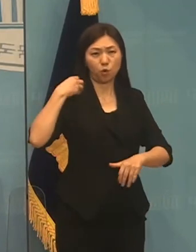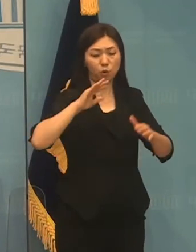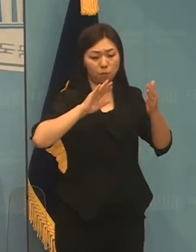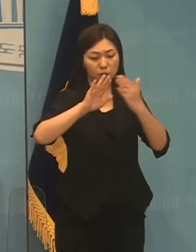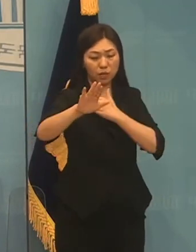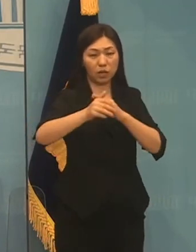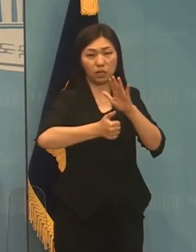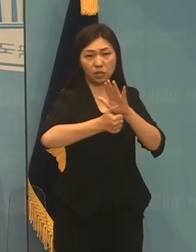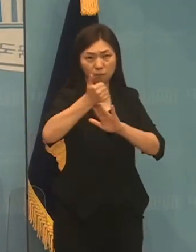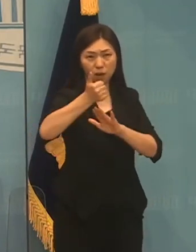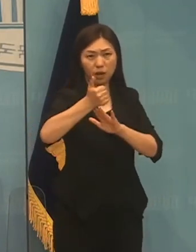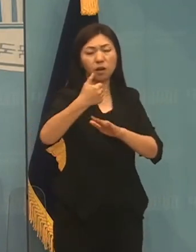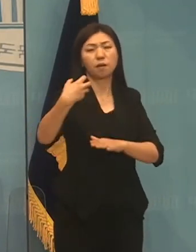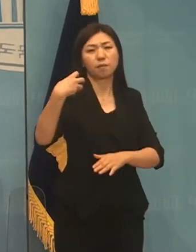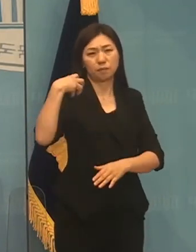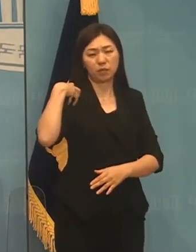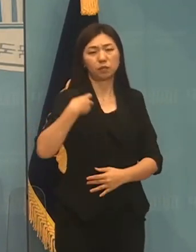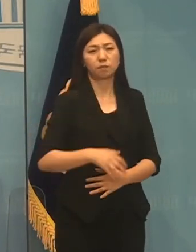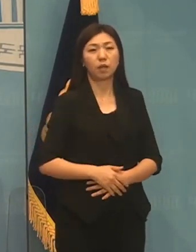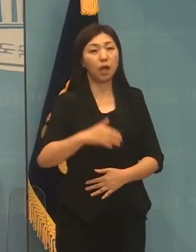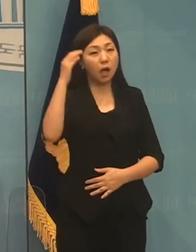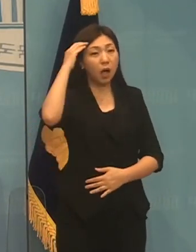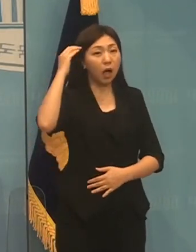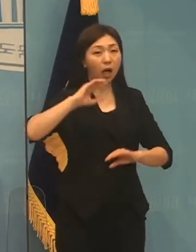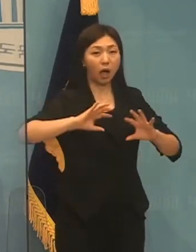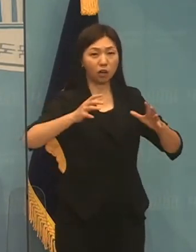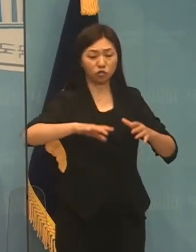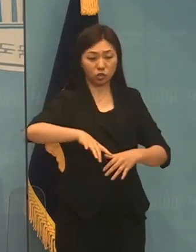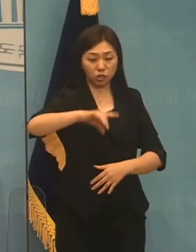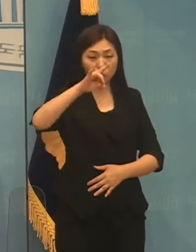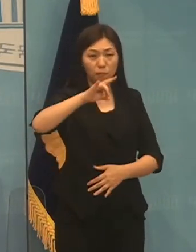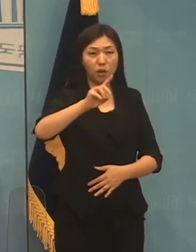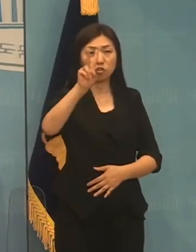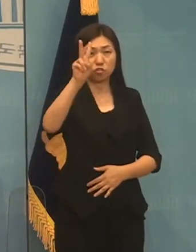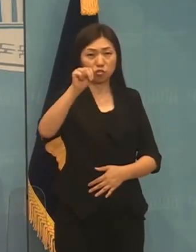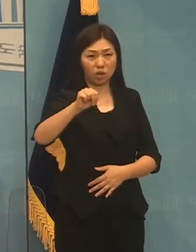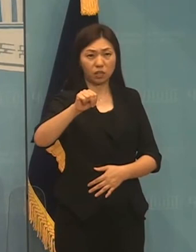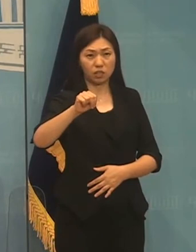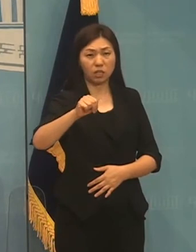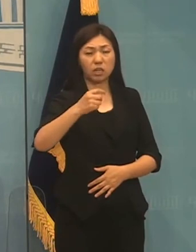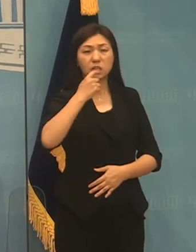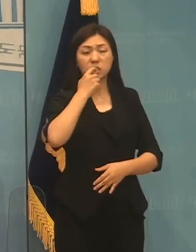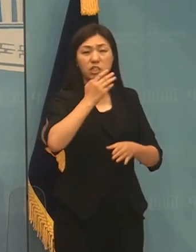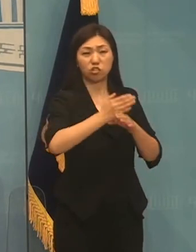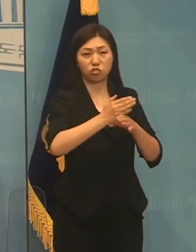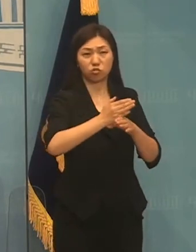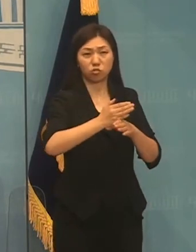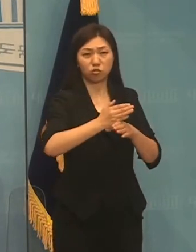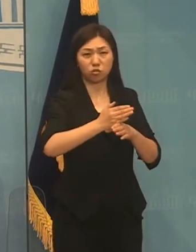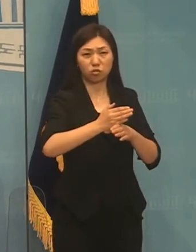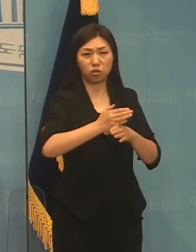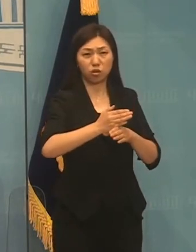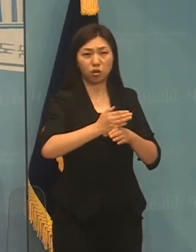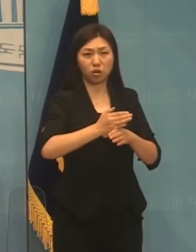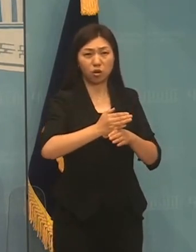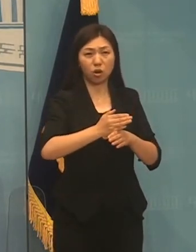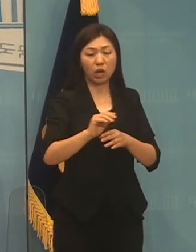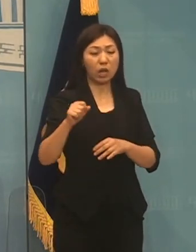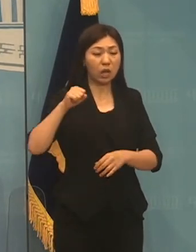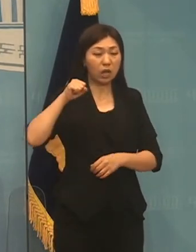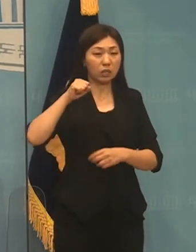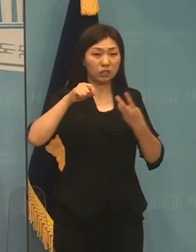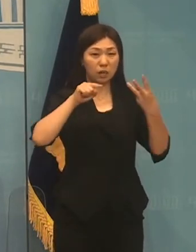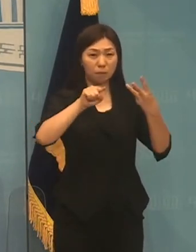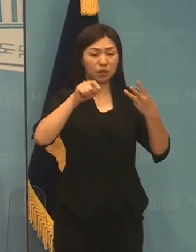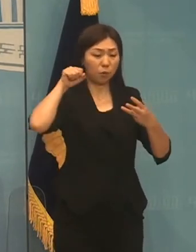대한민국 최초의 유엔 민주화 운동인 3.15 발상대에서 자라면서